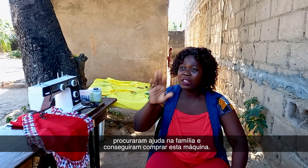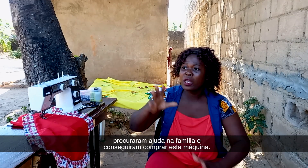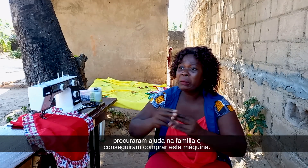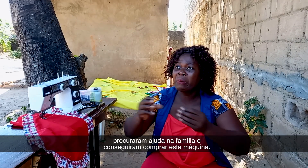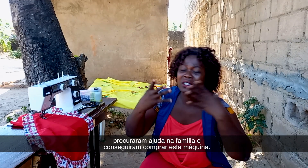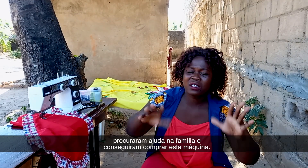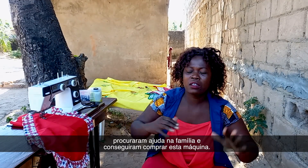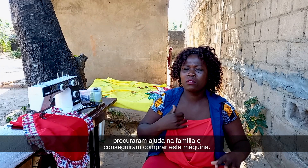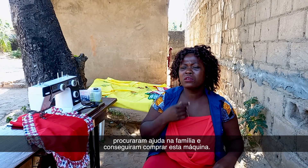comprar esta máquina.